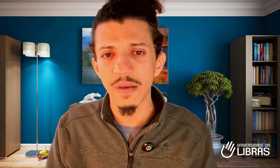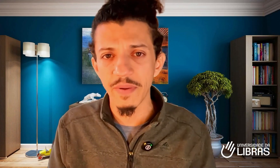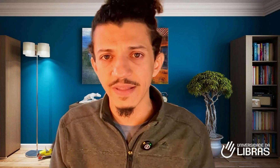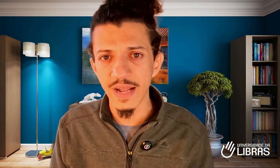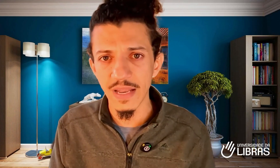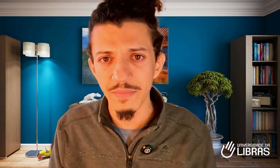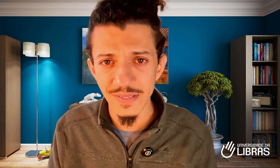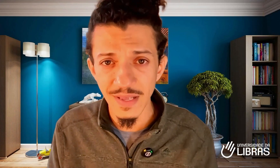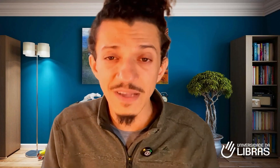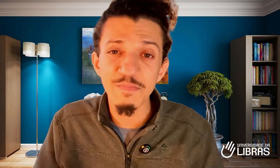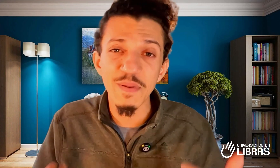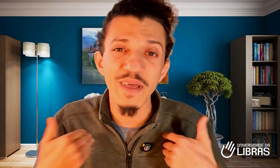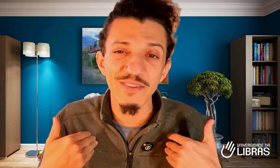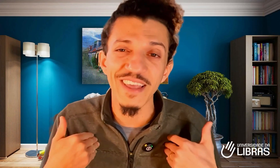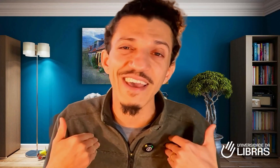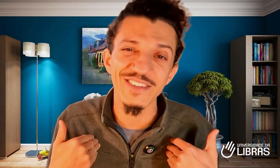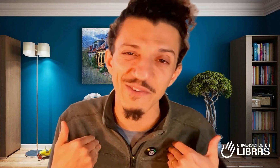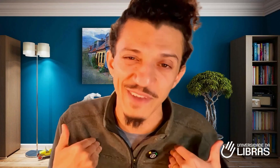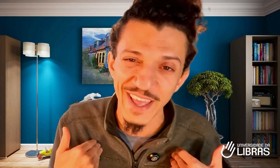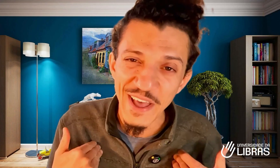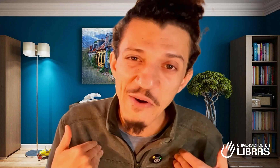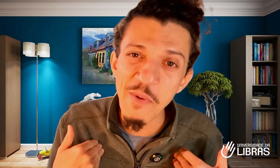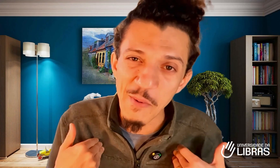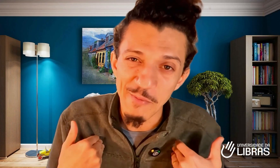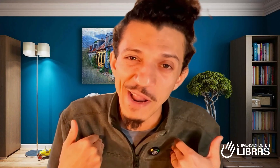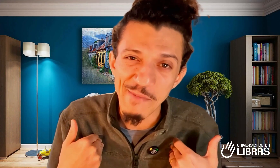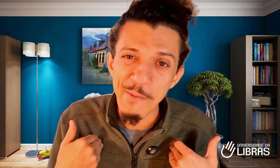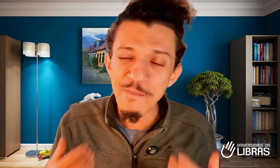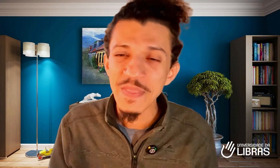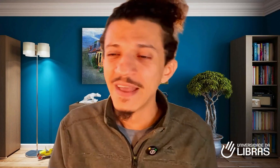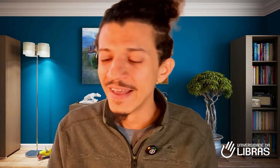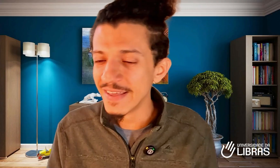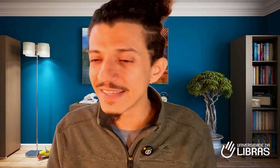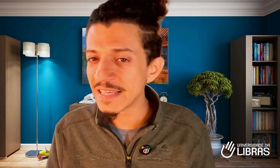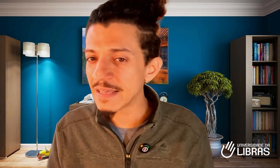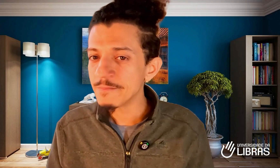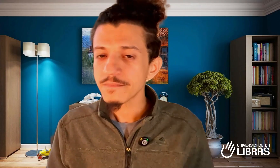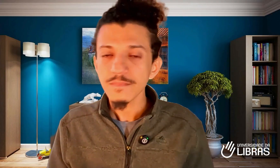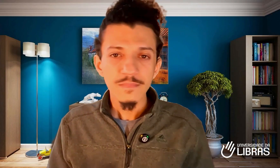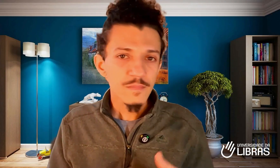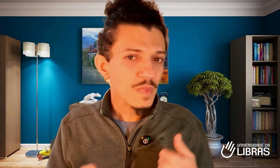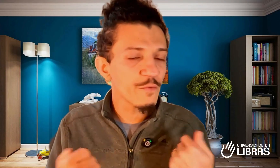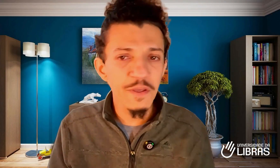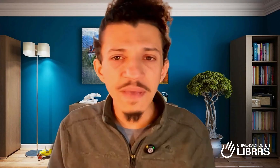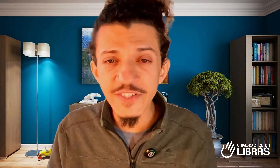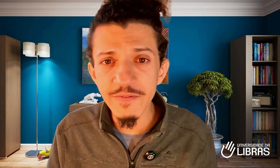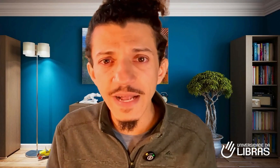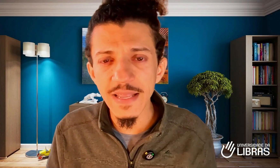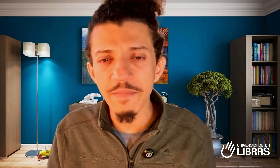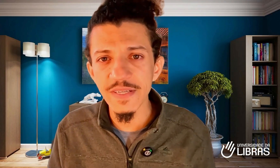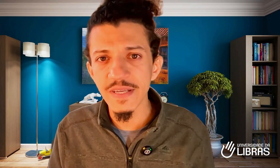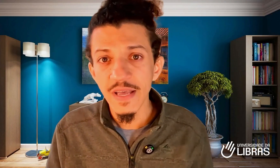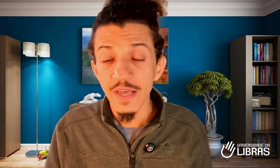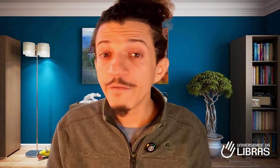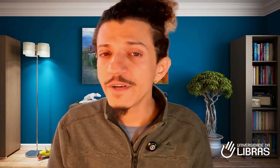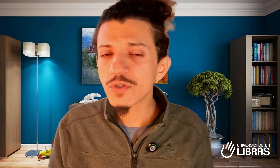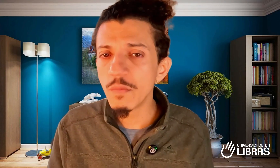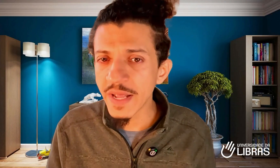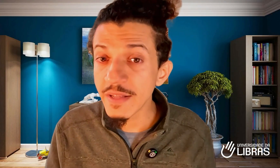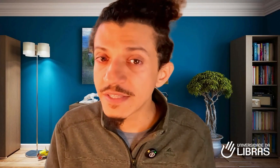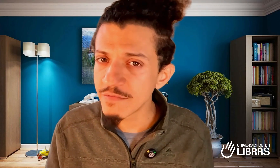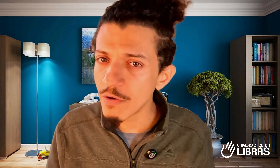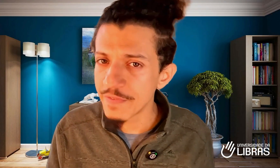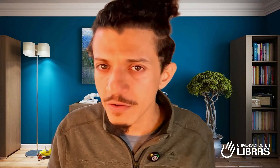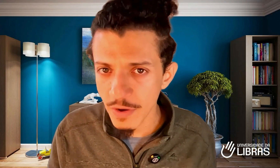pessoas a aprender a Libras. Mas primeiro eu tenho que resolver o meu problema. E assim, eu fui emergindo na Libras, e eu fui